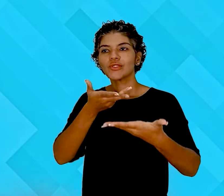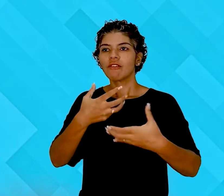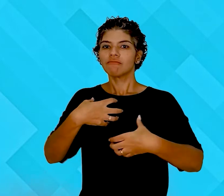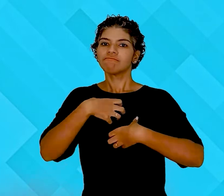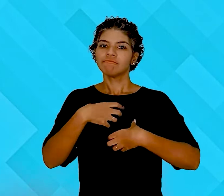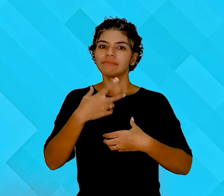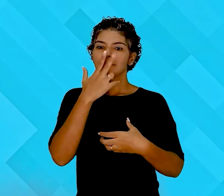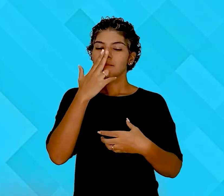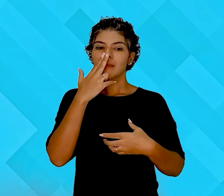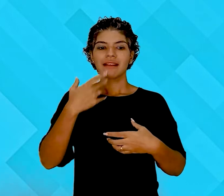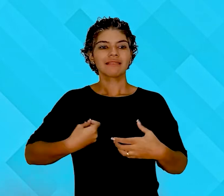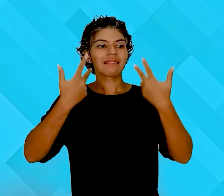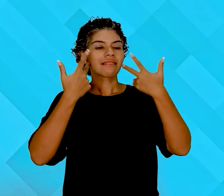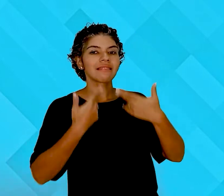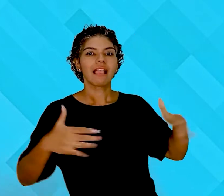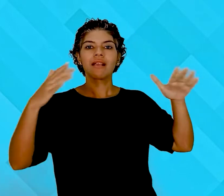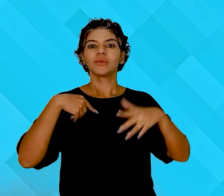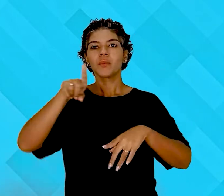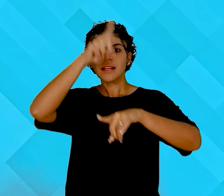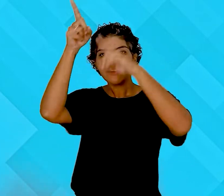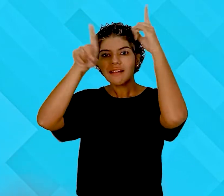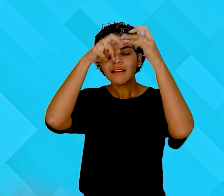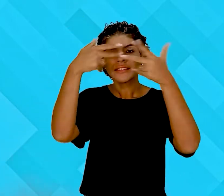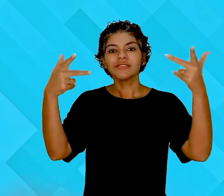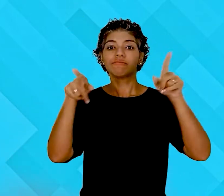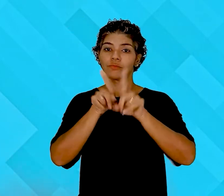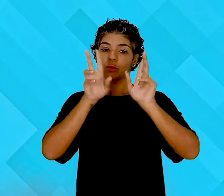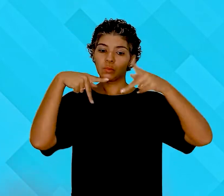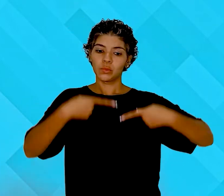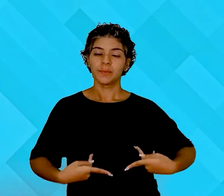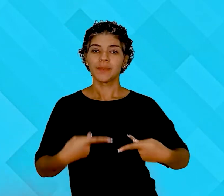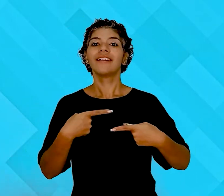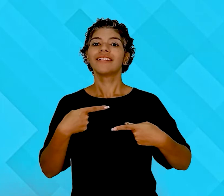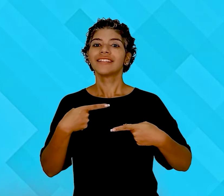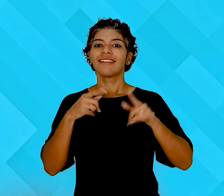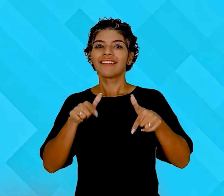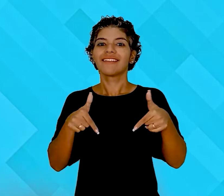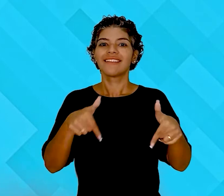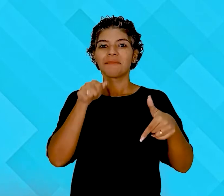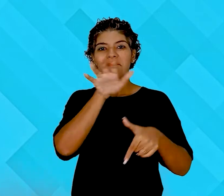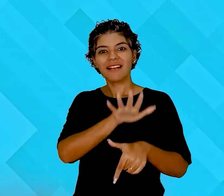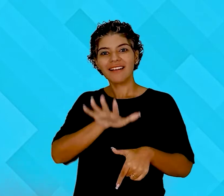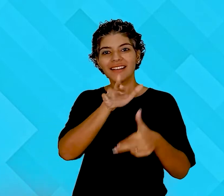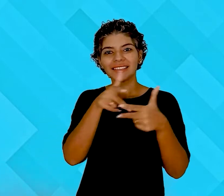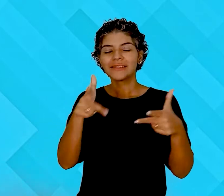mais criativas, mais humanas de atuar nessas plataformas que às vezes são tão duras e